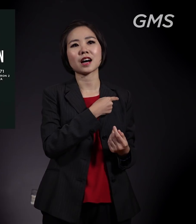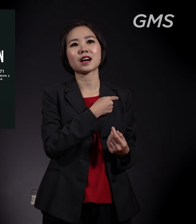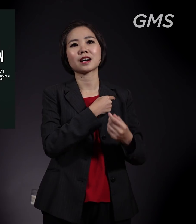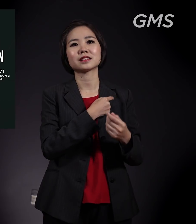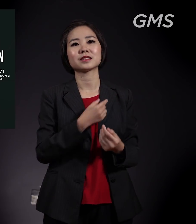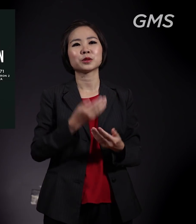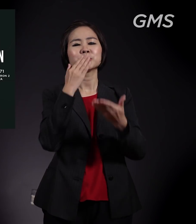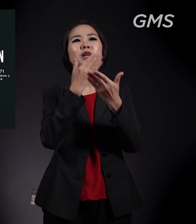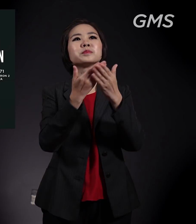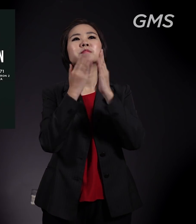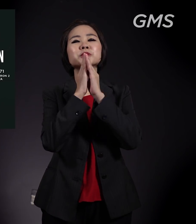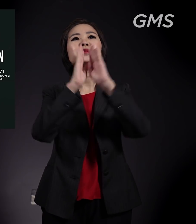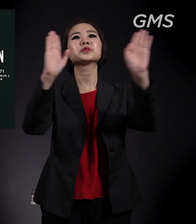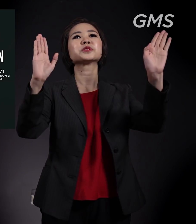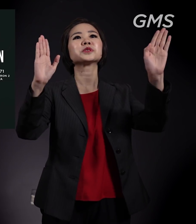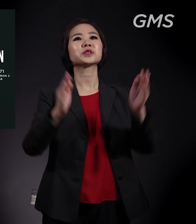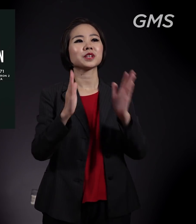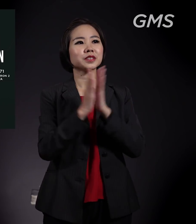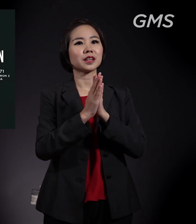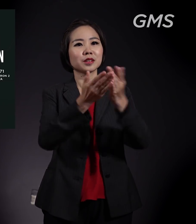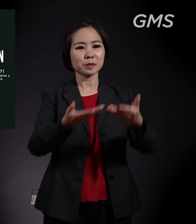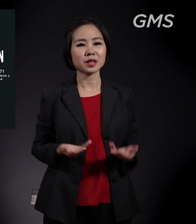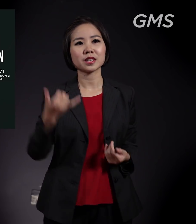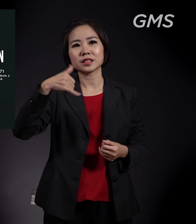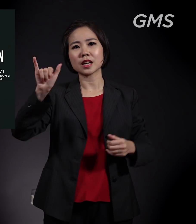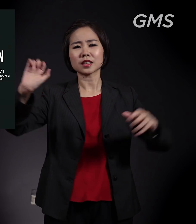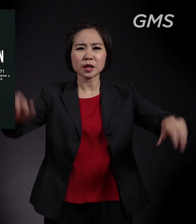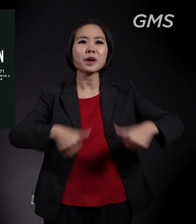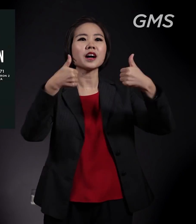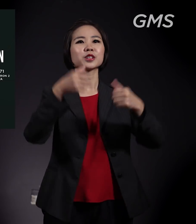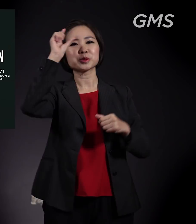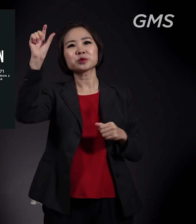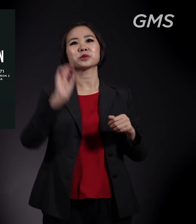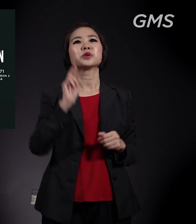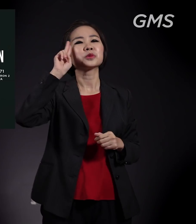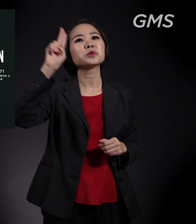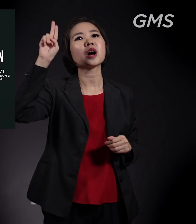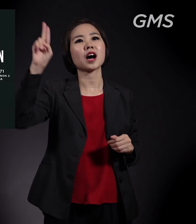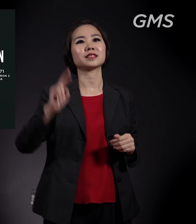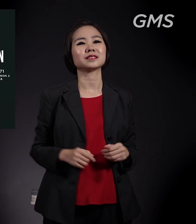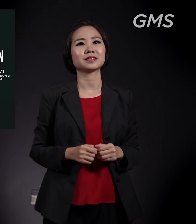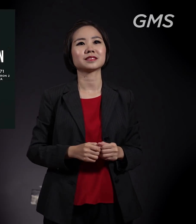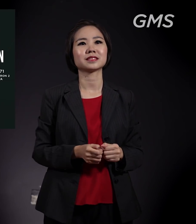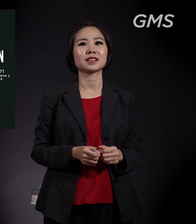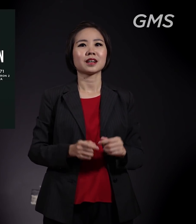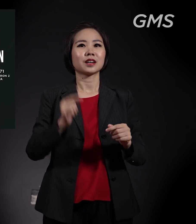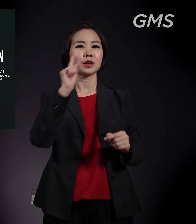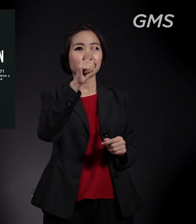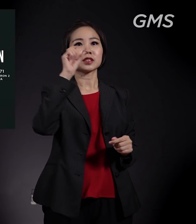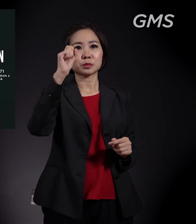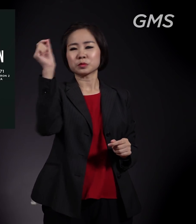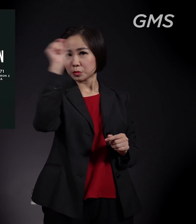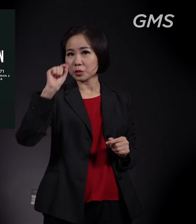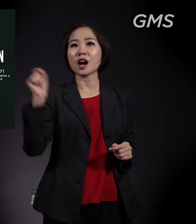mengucap syukur dan kita mau memberi yang terbaik kepada Tuhan. Persembahan dan persepuluhan akan dilakukan hari ini. Anda